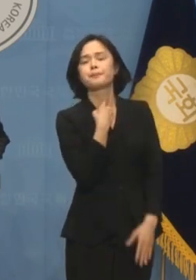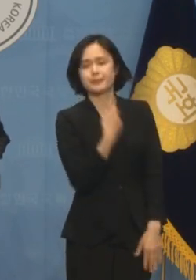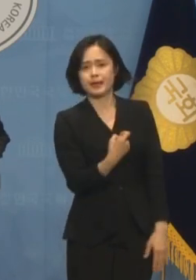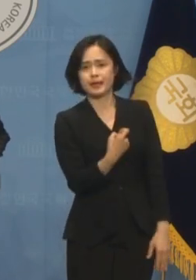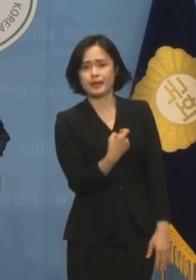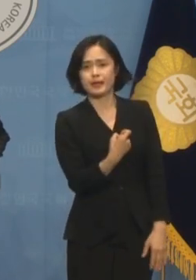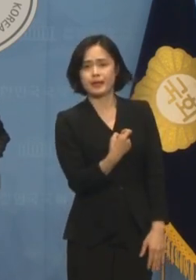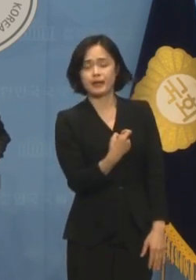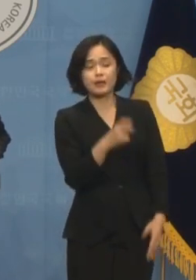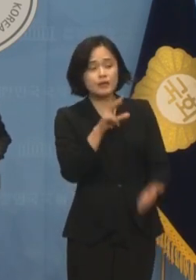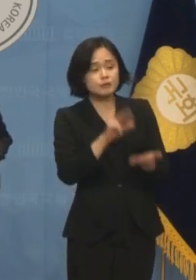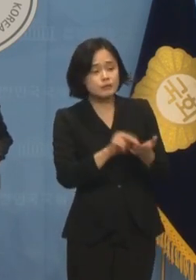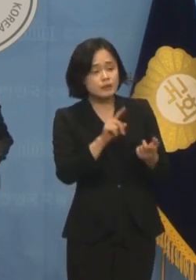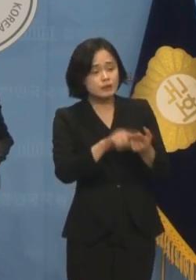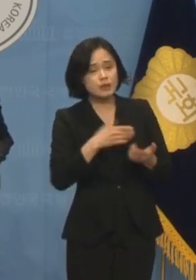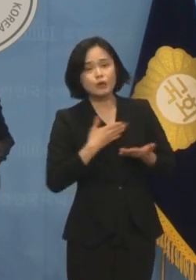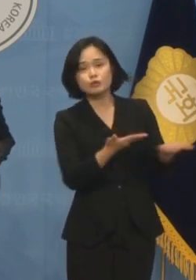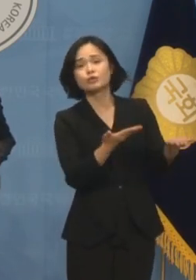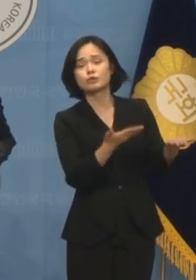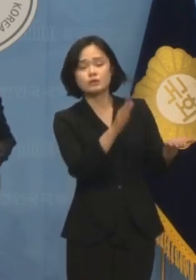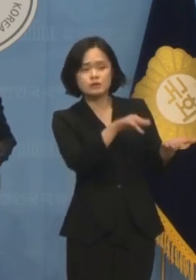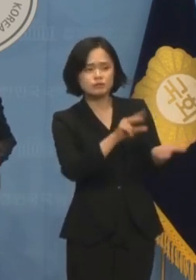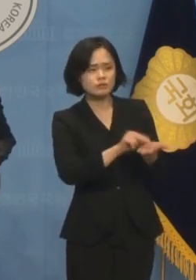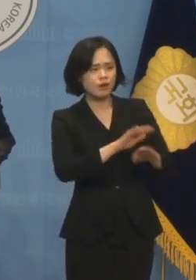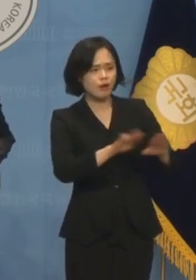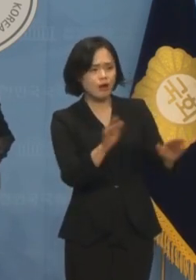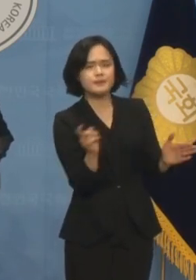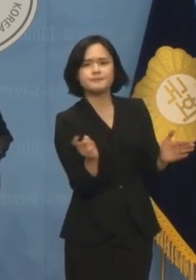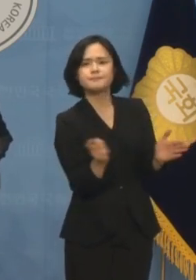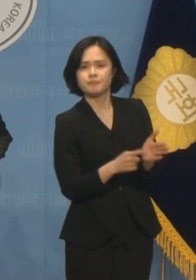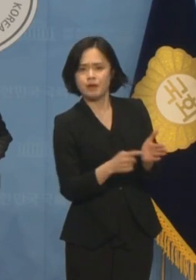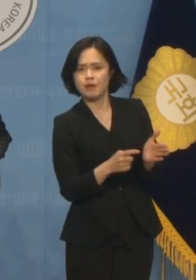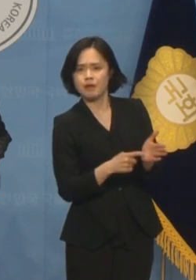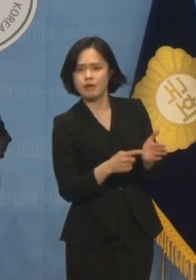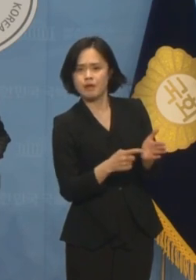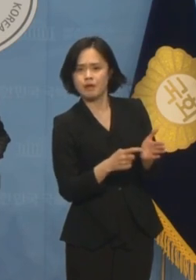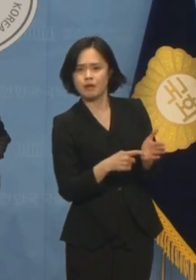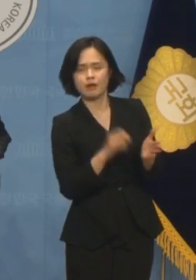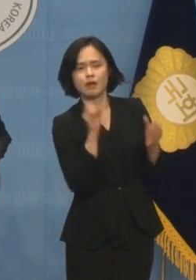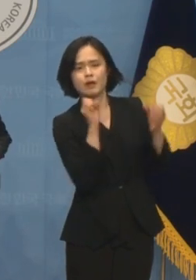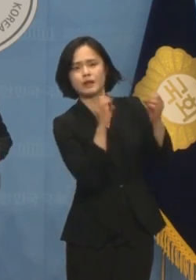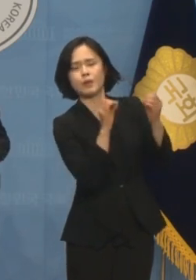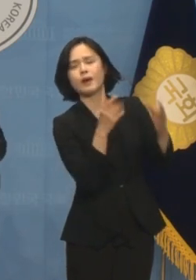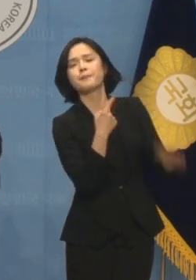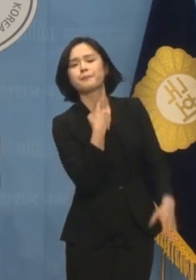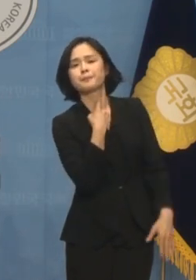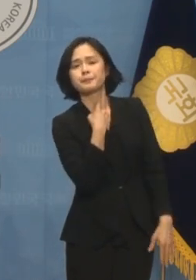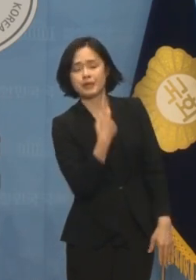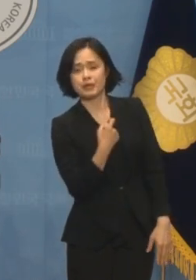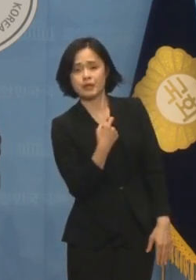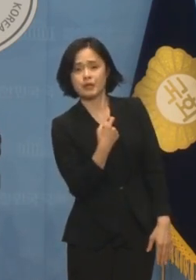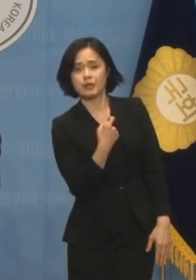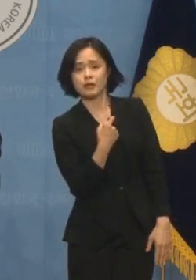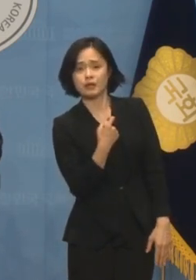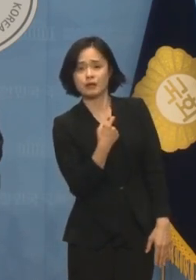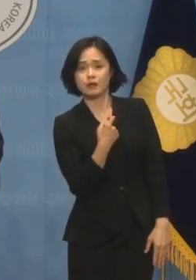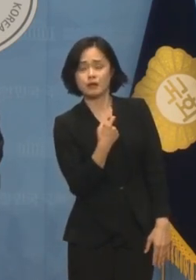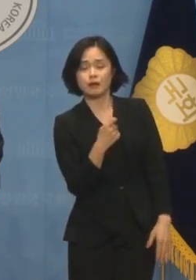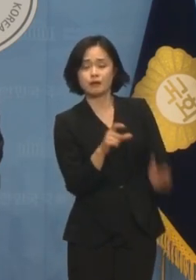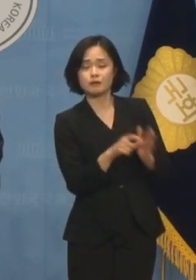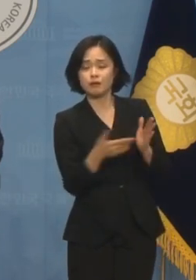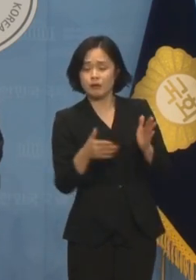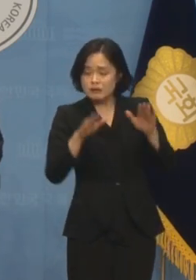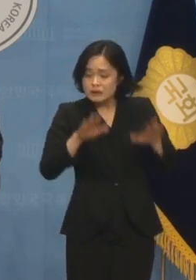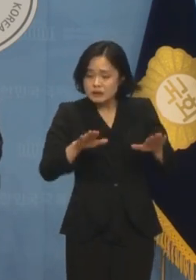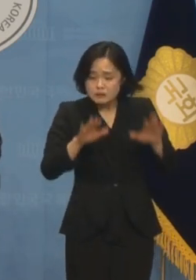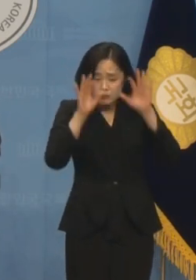알리고 해결책 마련의 시급성 또 중요성을 지적한 바도 있습니다. 그러나 아직까지 실질적인